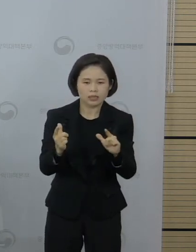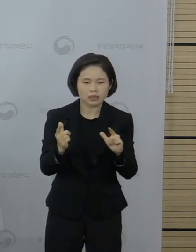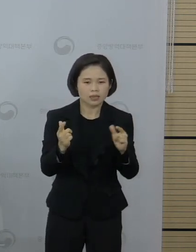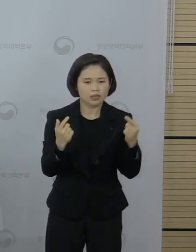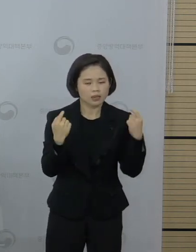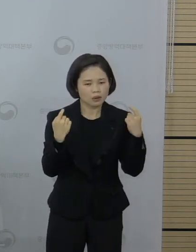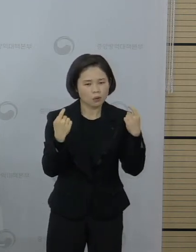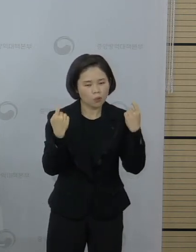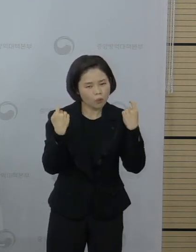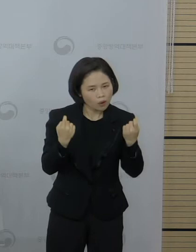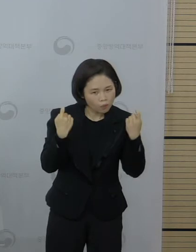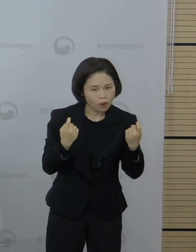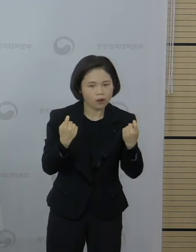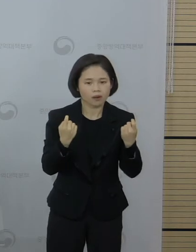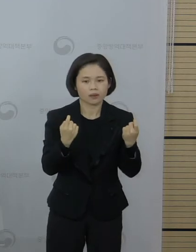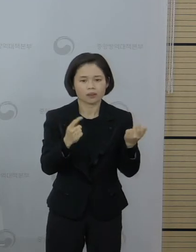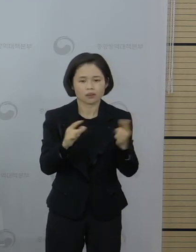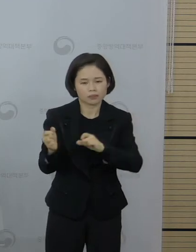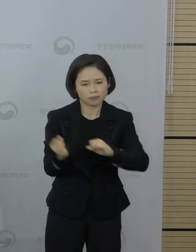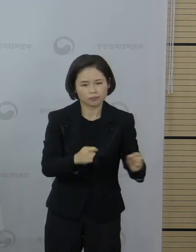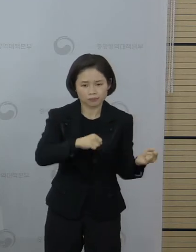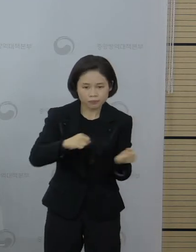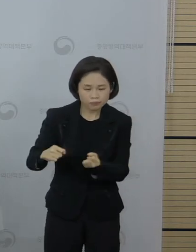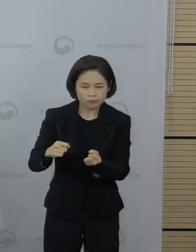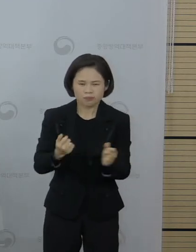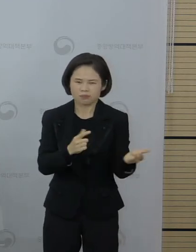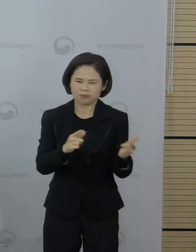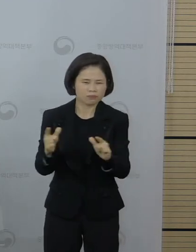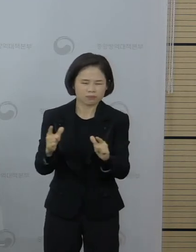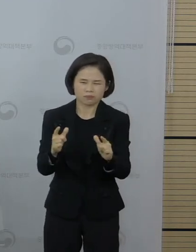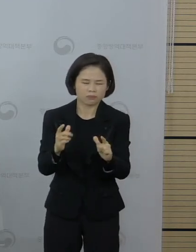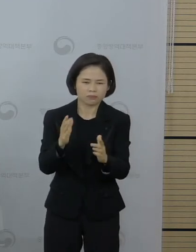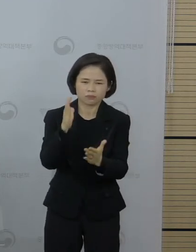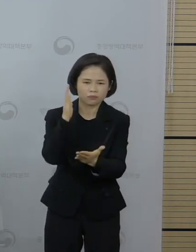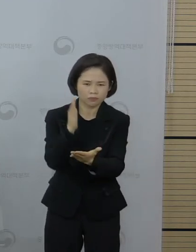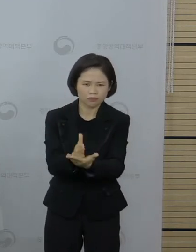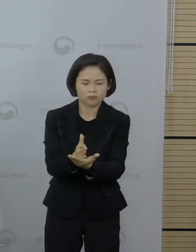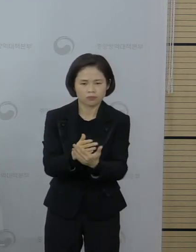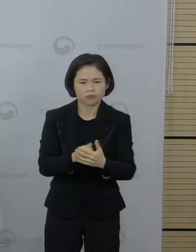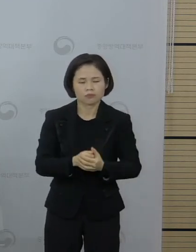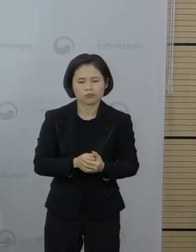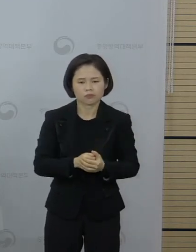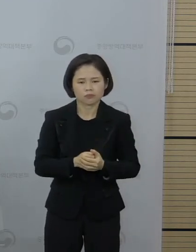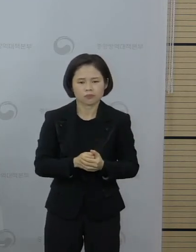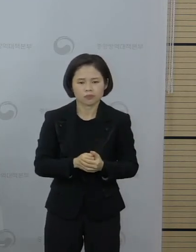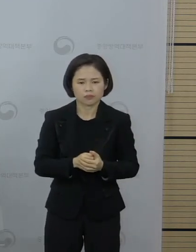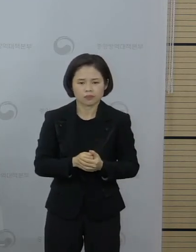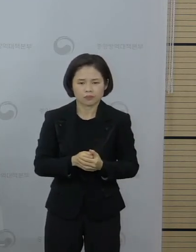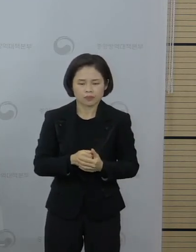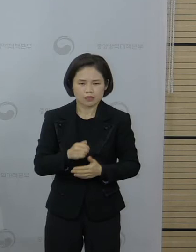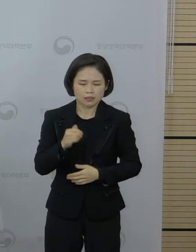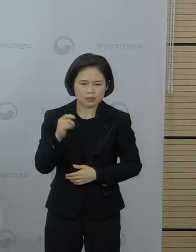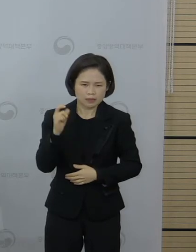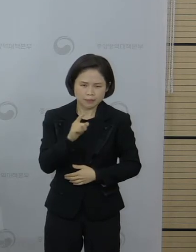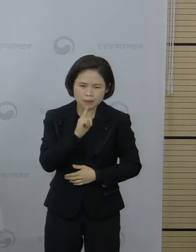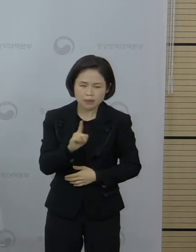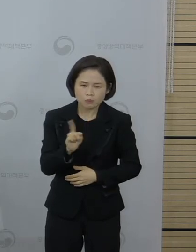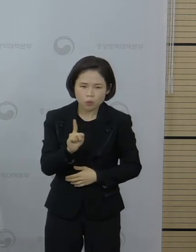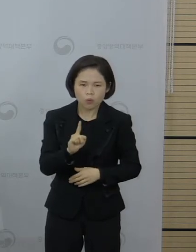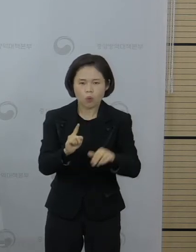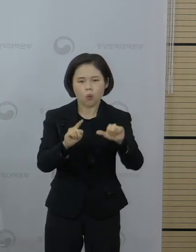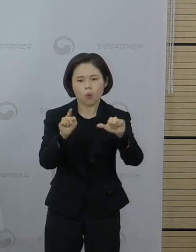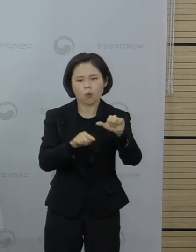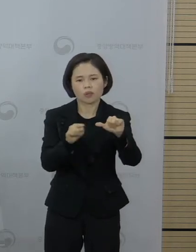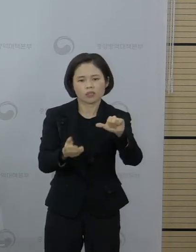겨울철 레저 시설 이용 등도 최소화되어, 먼저 강력하게 권고드리는 것은 5인